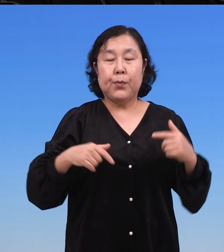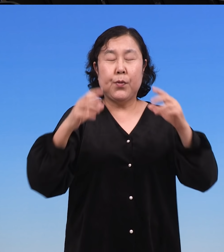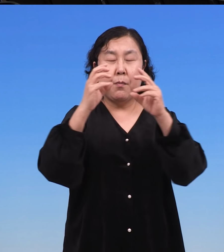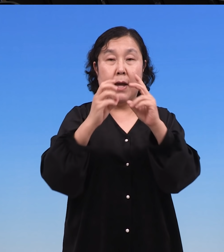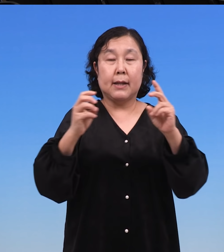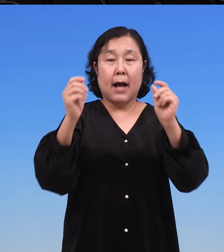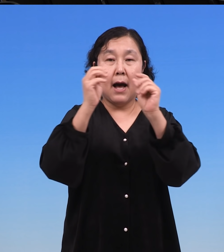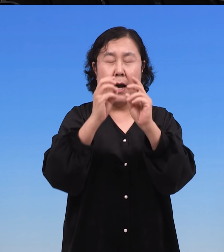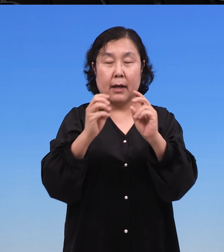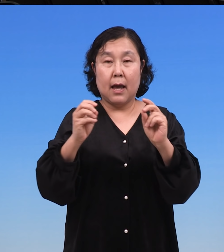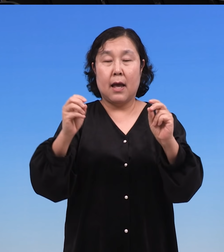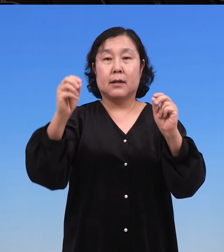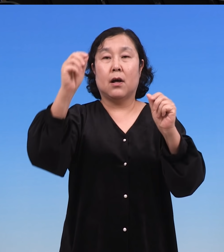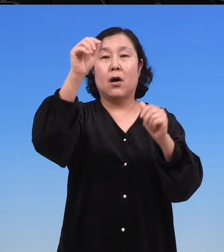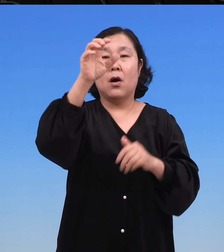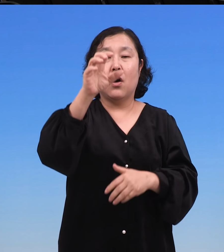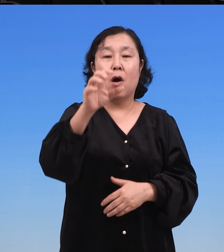기쁨의 땅에서